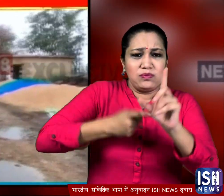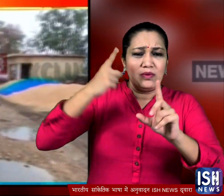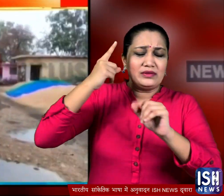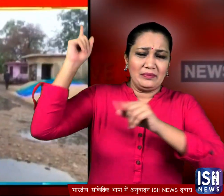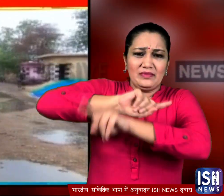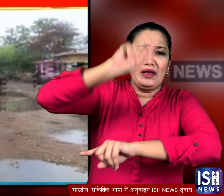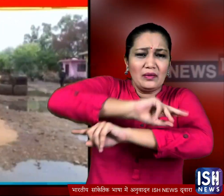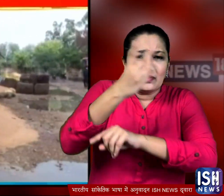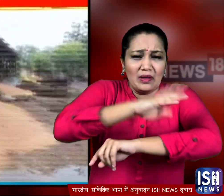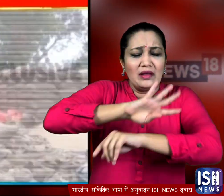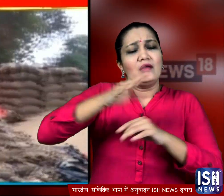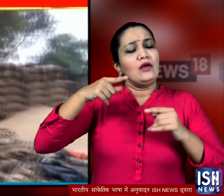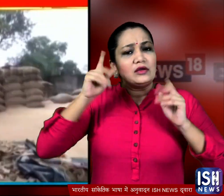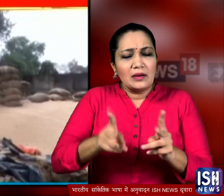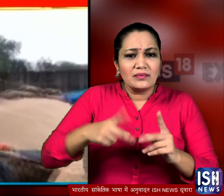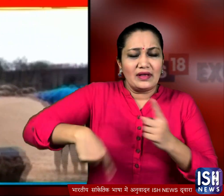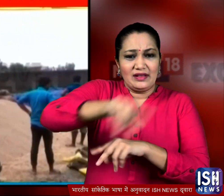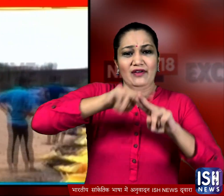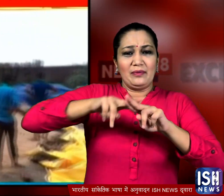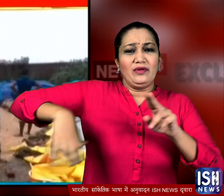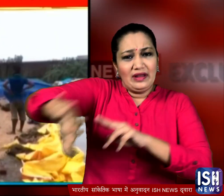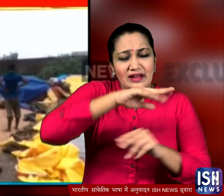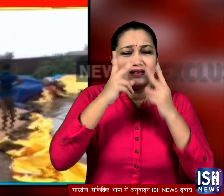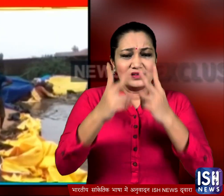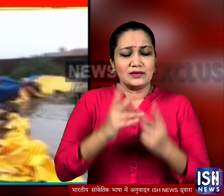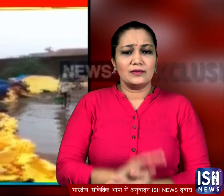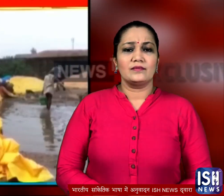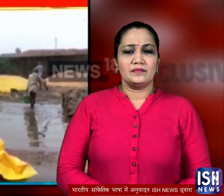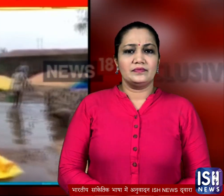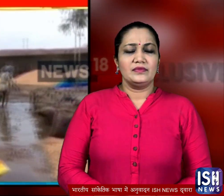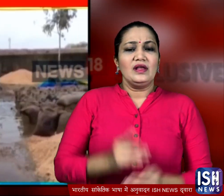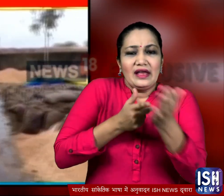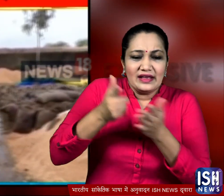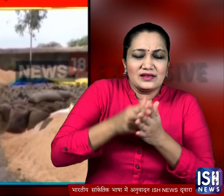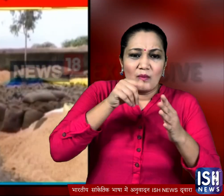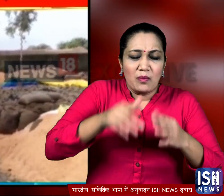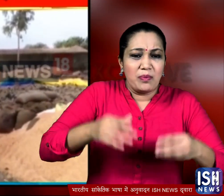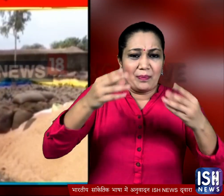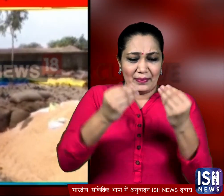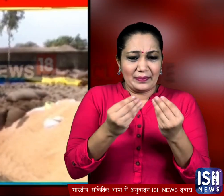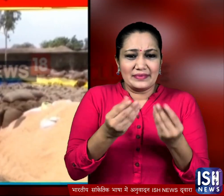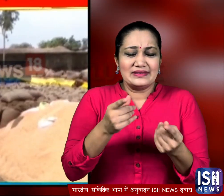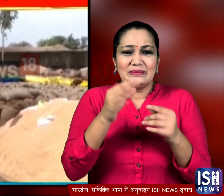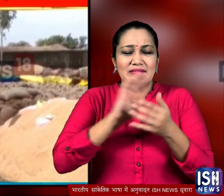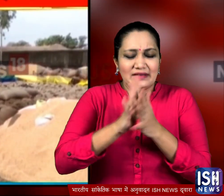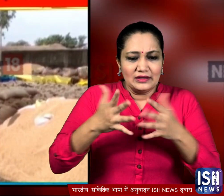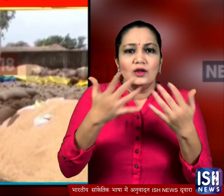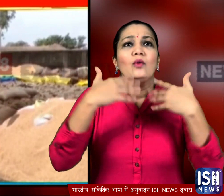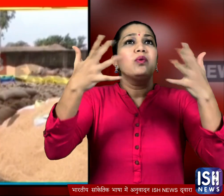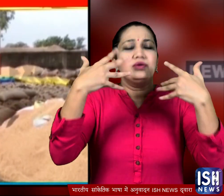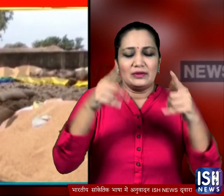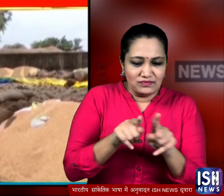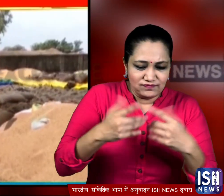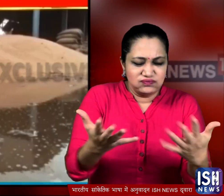फसल के बिकने का इंतजार कर रहे थे। फतेहपुर से जो तस्वीरें सामने आई, उनमें एक तस्वीर में किसान पानी से भीग चुके गेहूं को सुखाने की